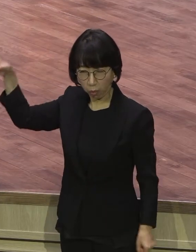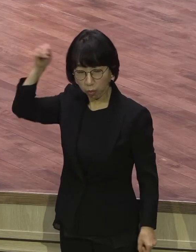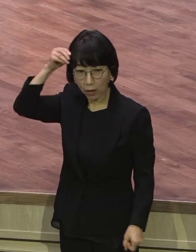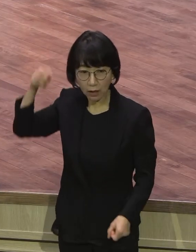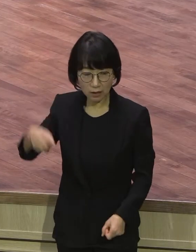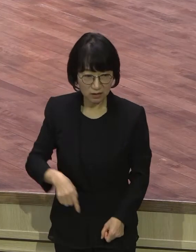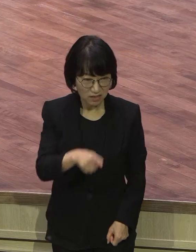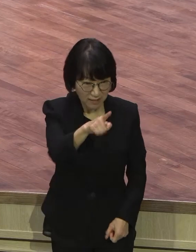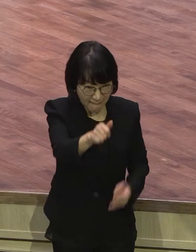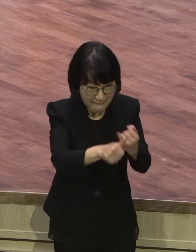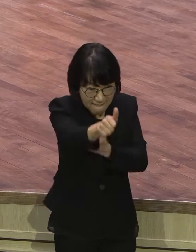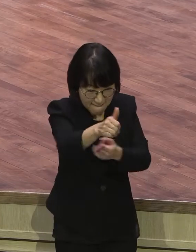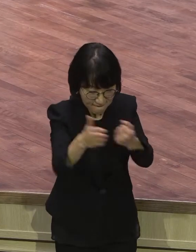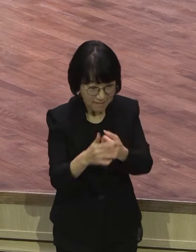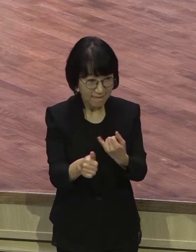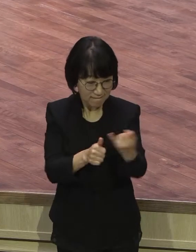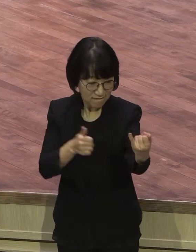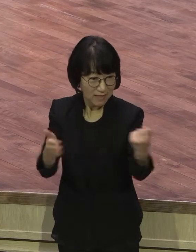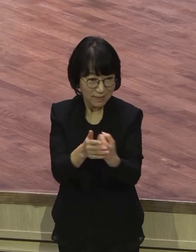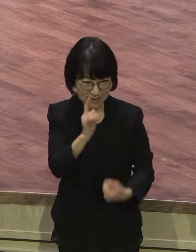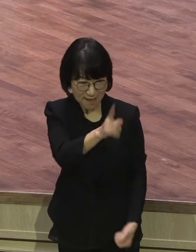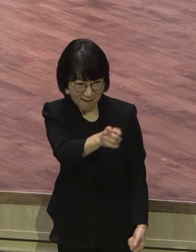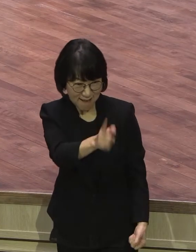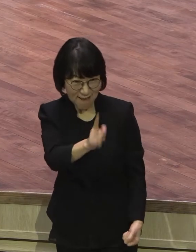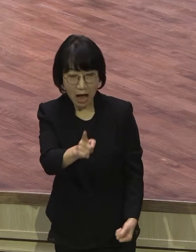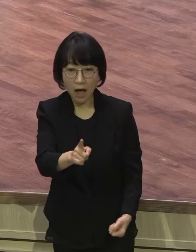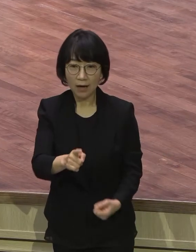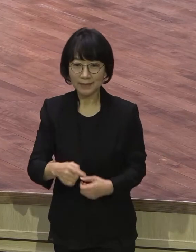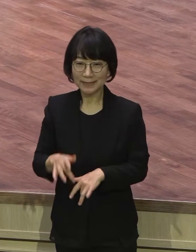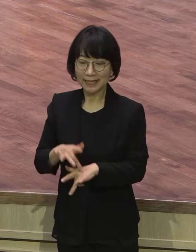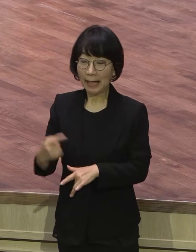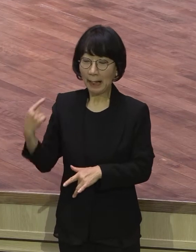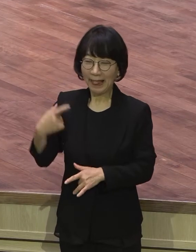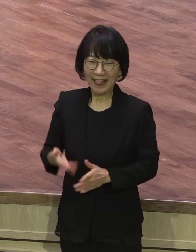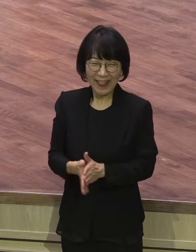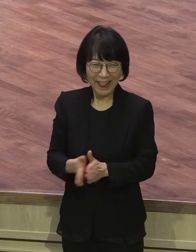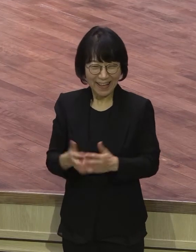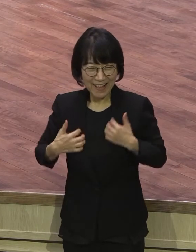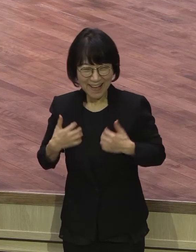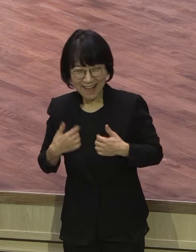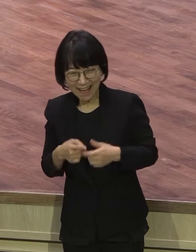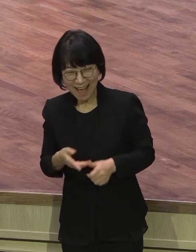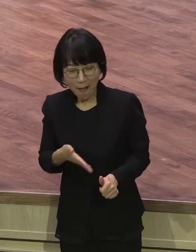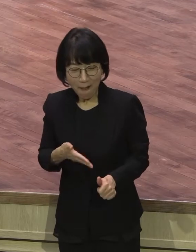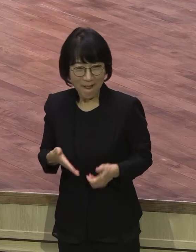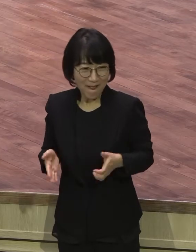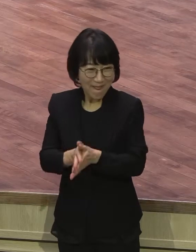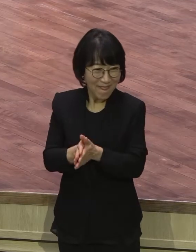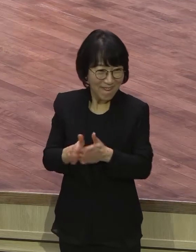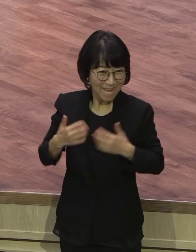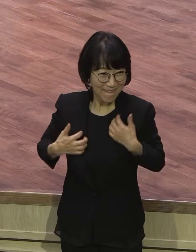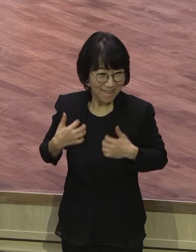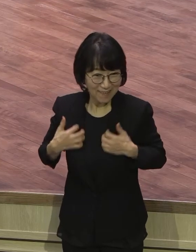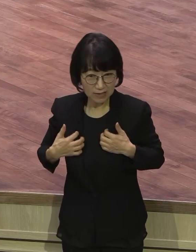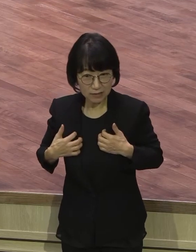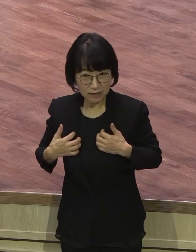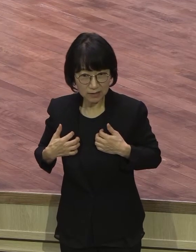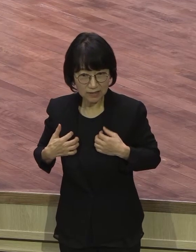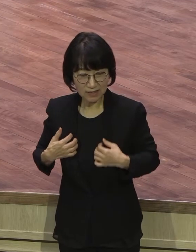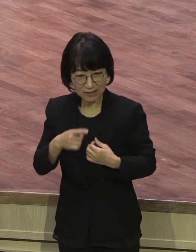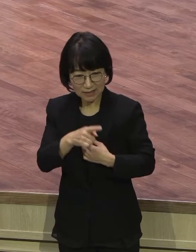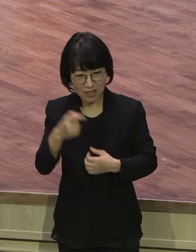말이에요. 손뼉친단 말이에요. 막 미워 저 인간적을 착 그렇게 공격을 하면요 사단이 박수쳐요. 아,